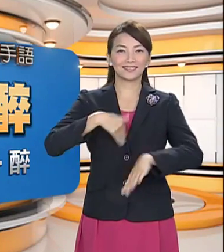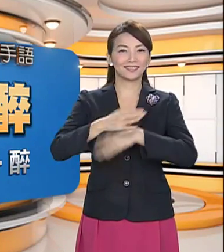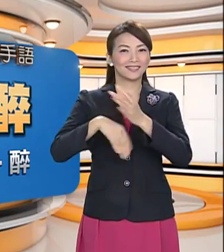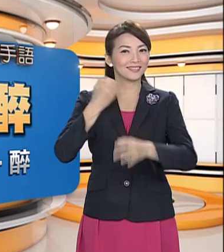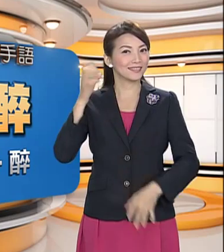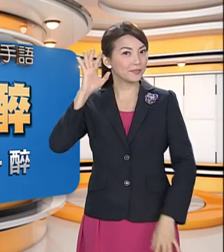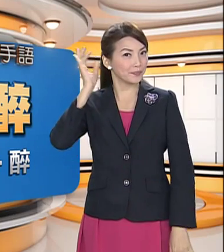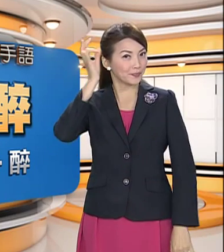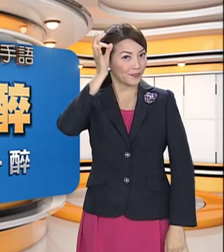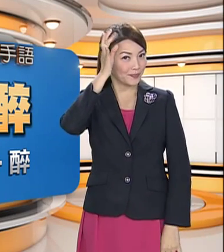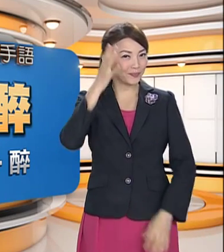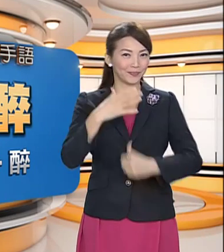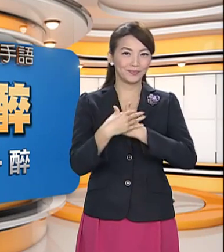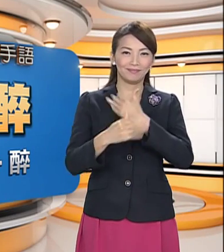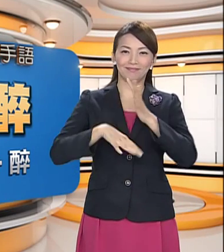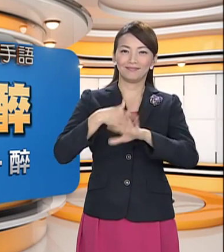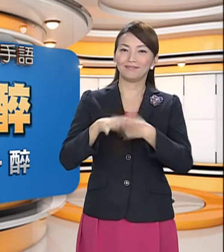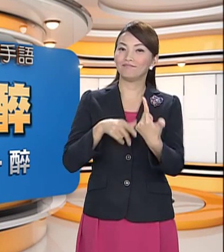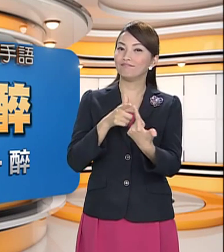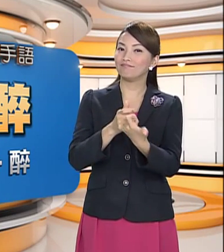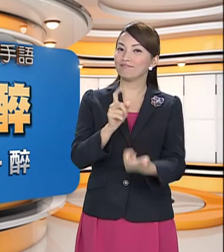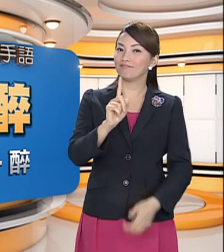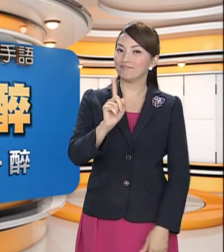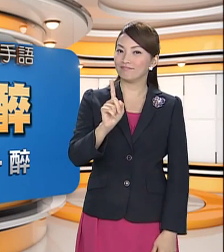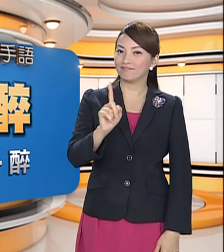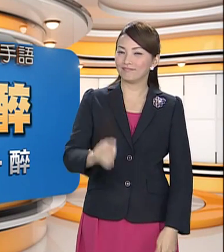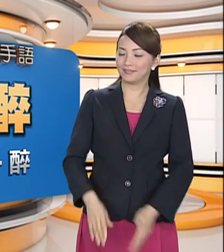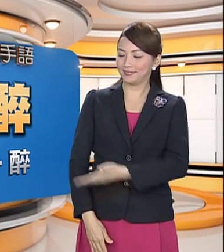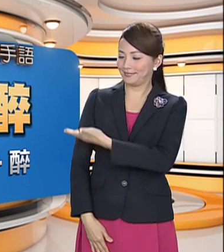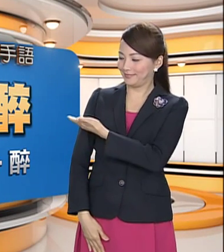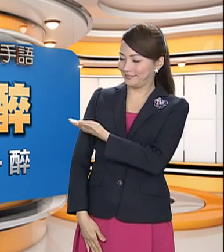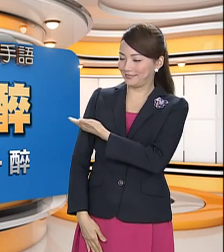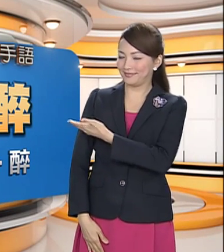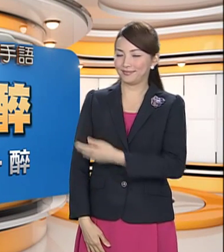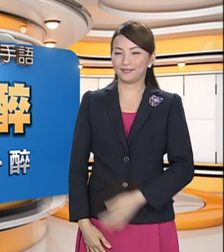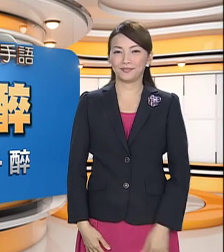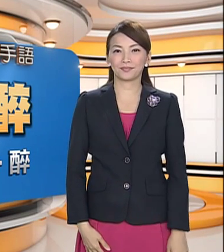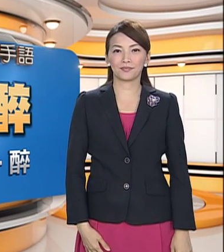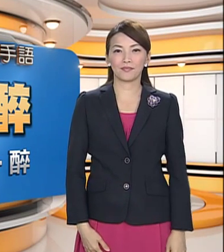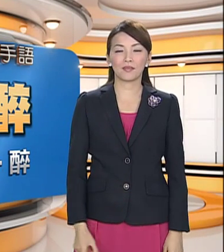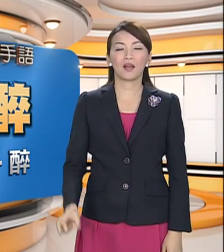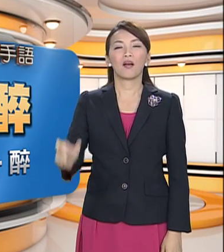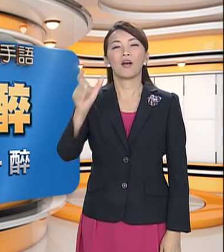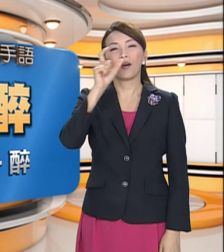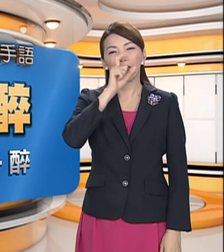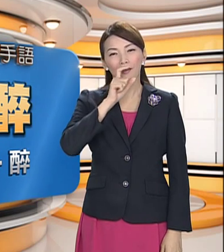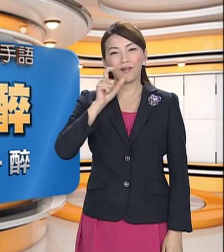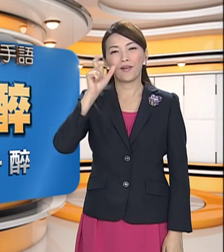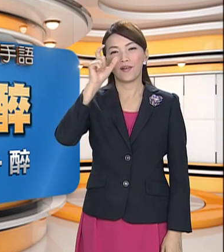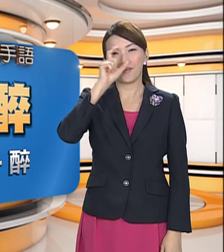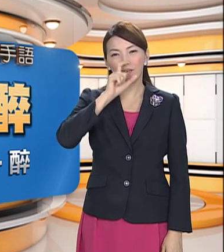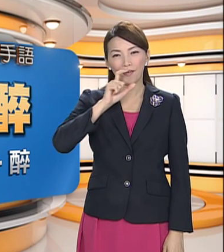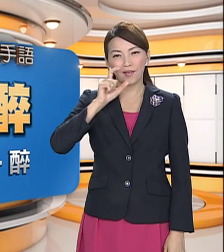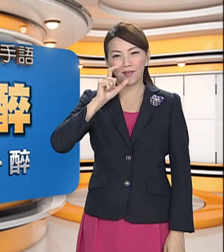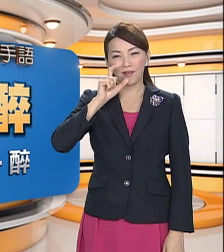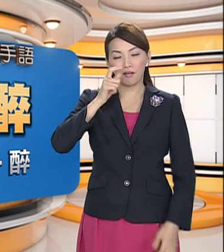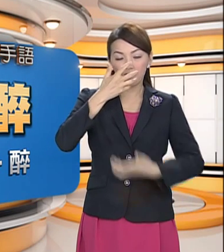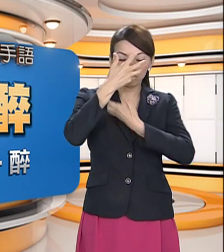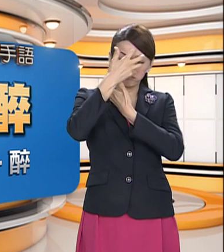今天的手语新闻通，我们来学学酒醉要怎么比呢？可以先比喝酒加